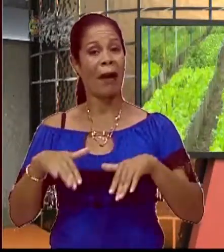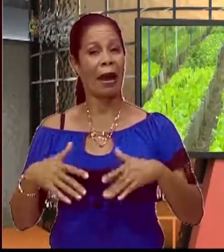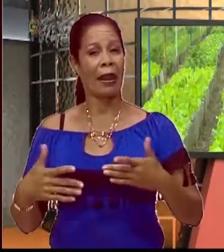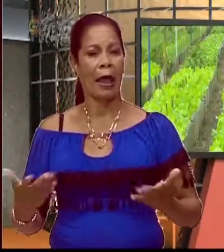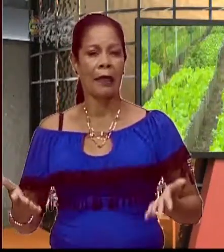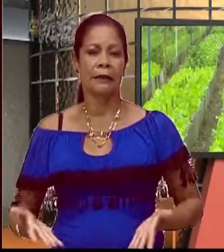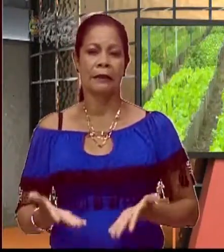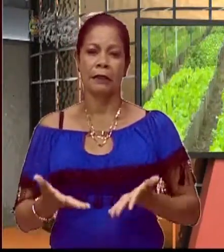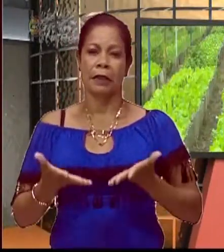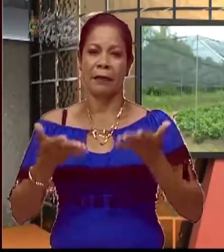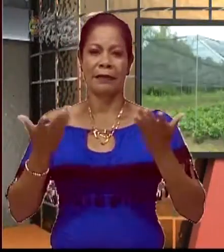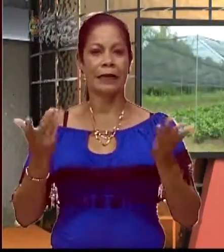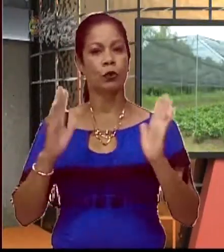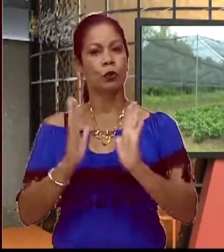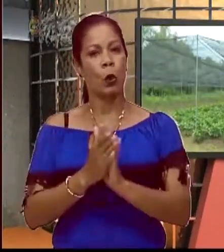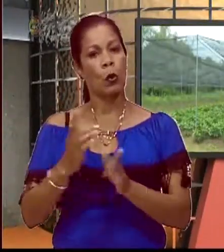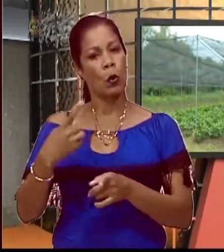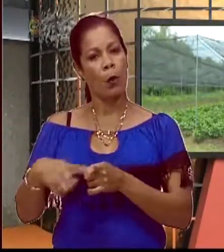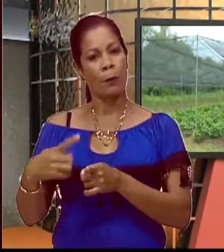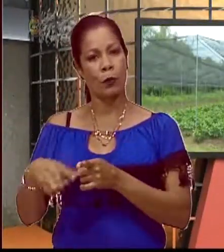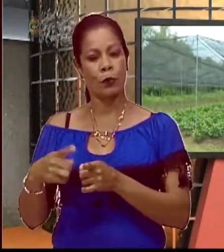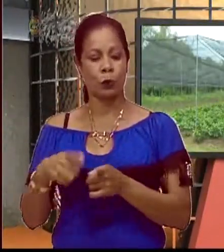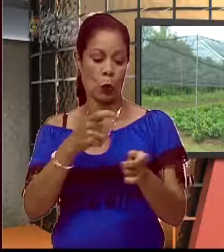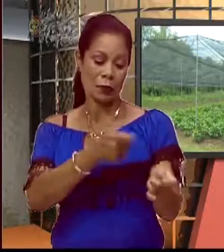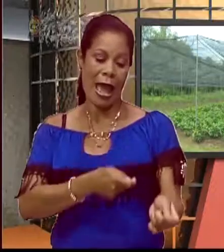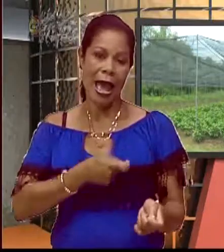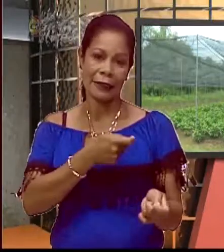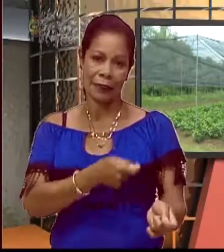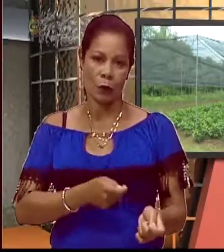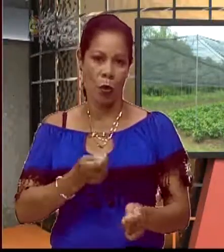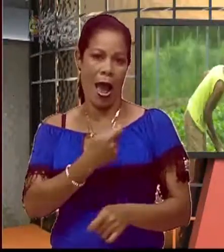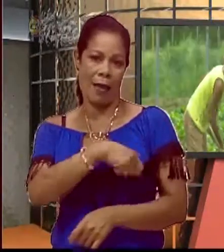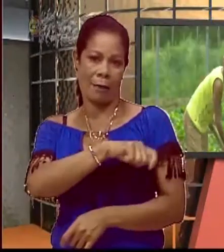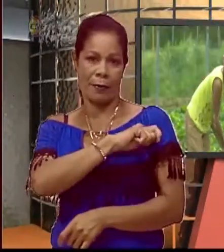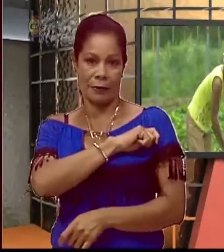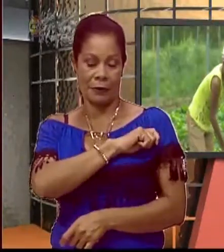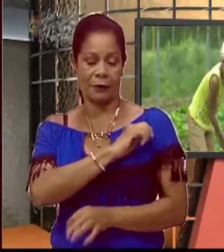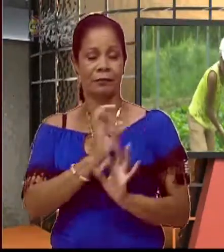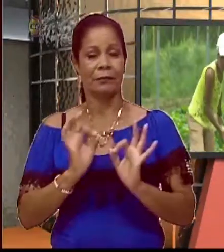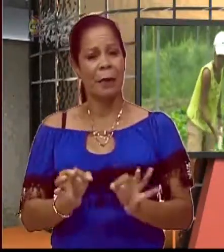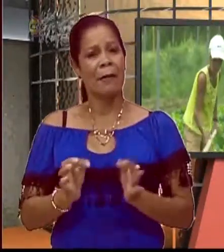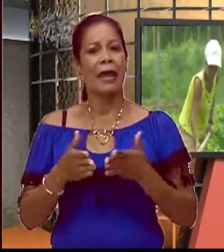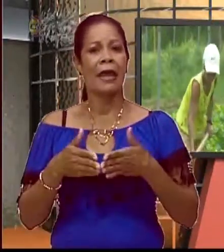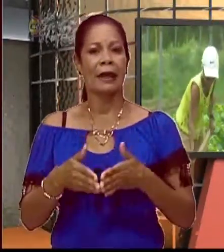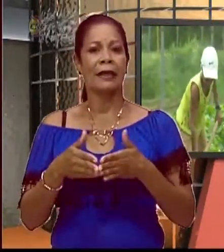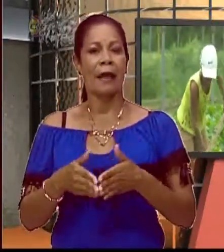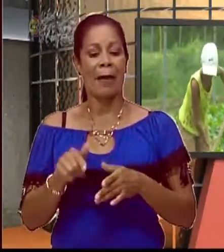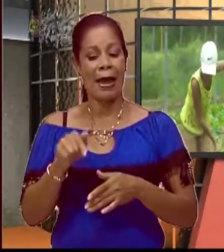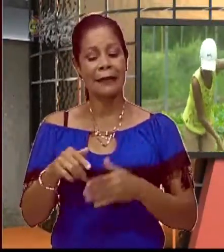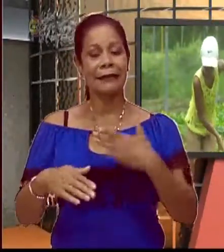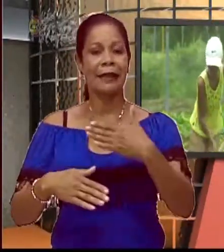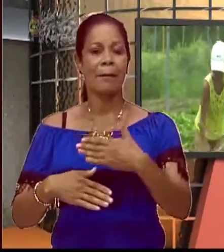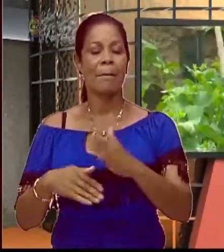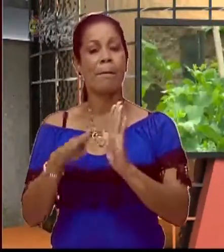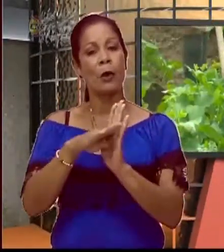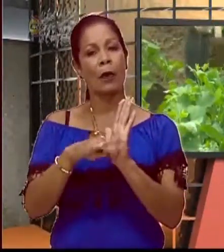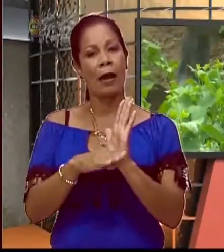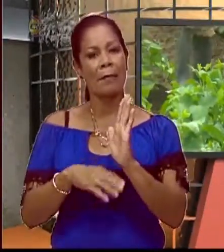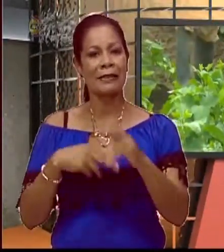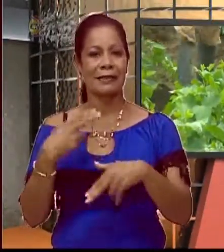de productos agrícolas a la población. Si bien en Granma este programa se desarrolla, las